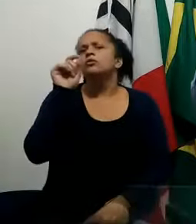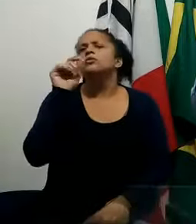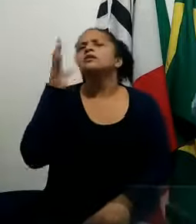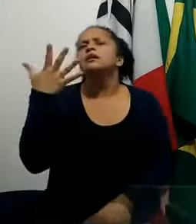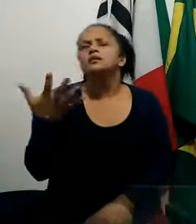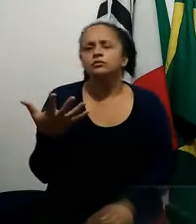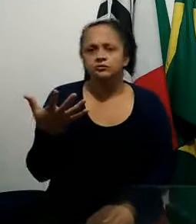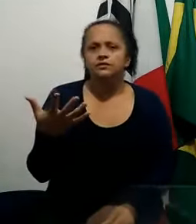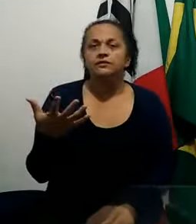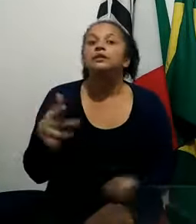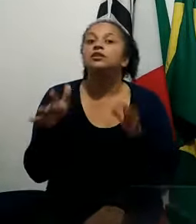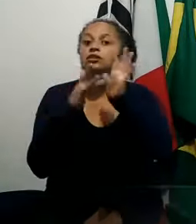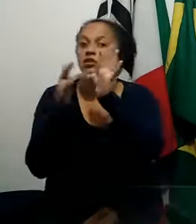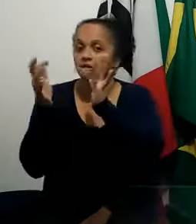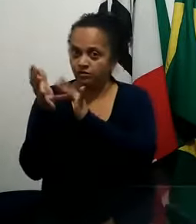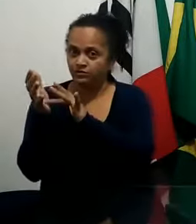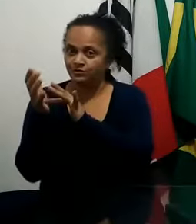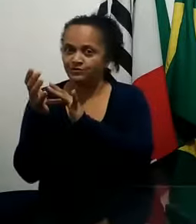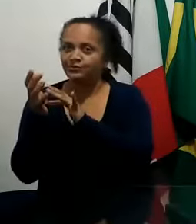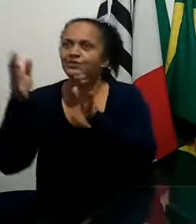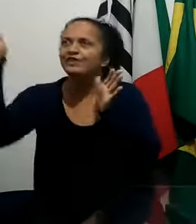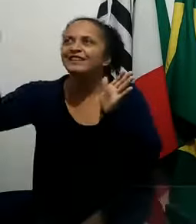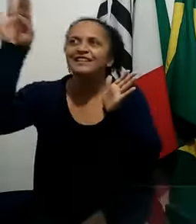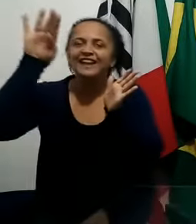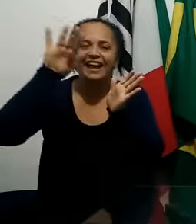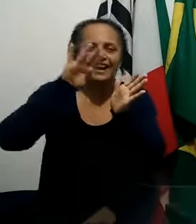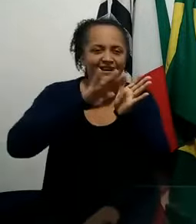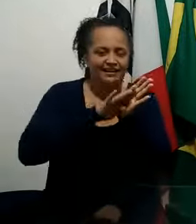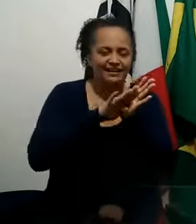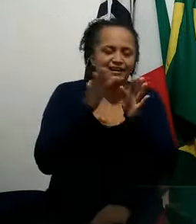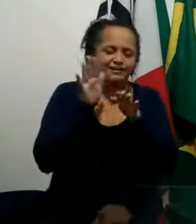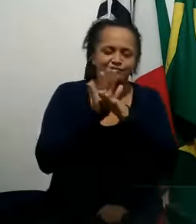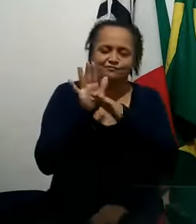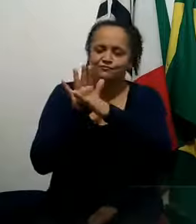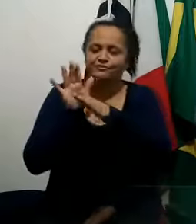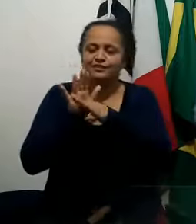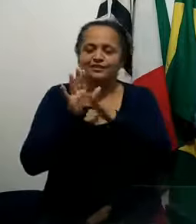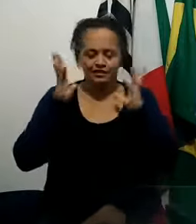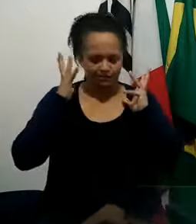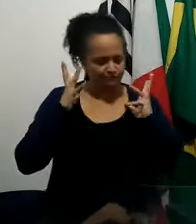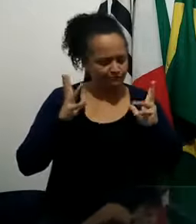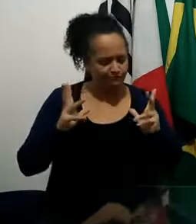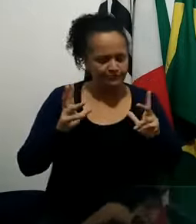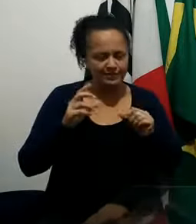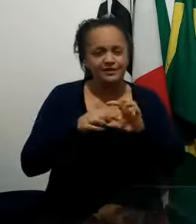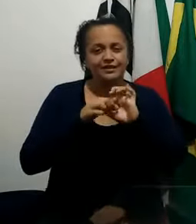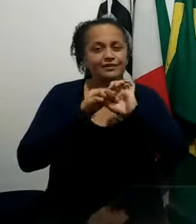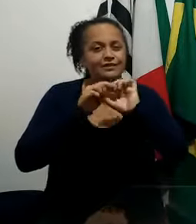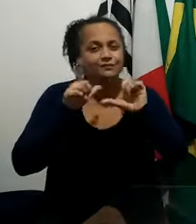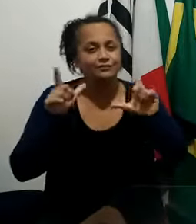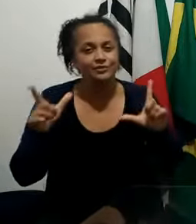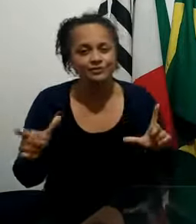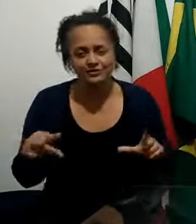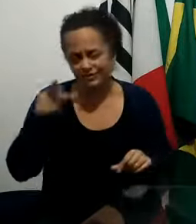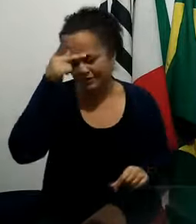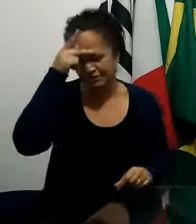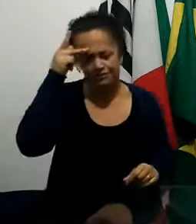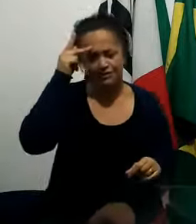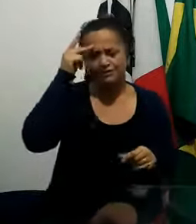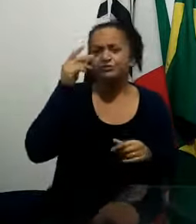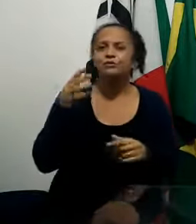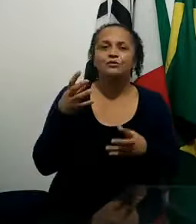trazer livramento aos fiéis e remanescentes. Vai livrar a nação judaica que vai clamar